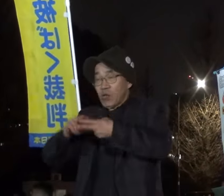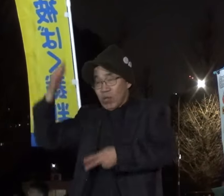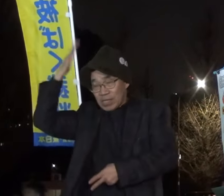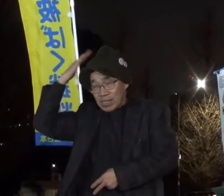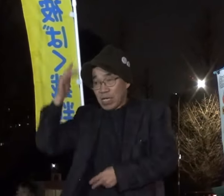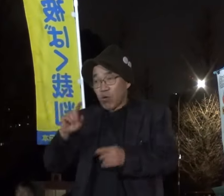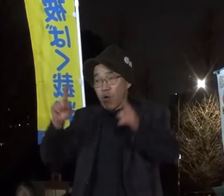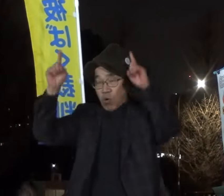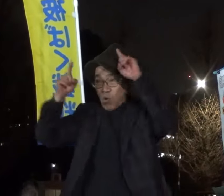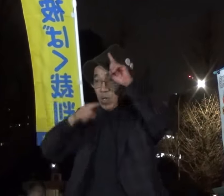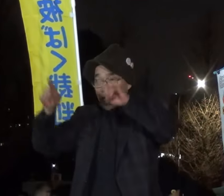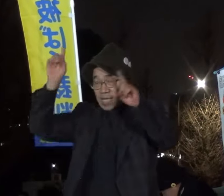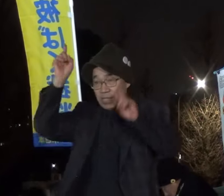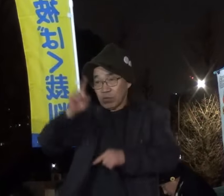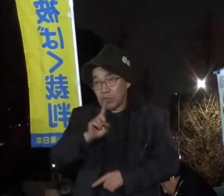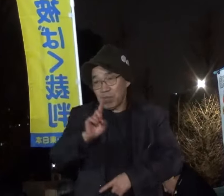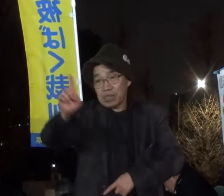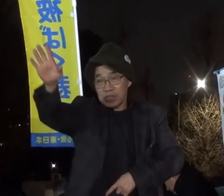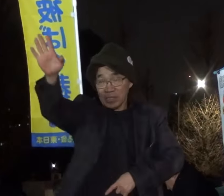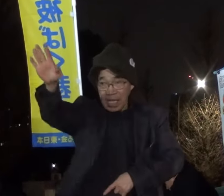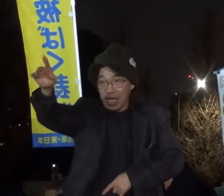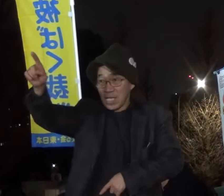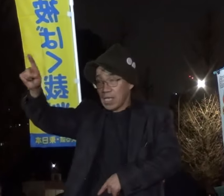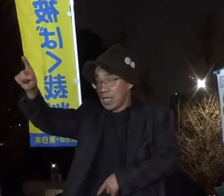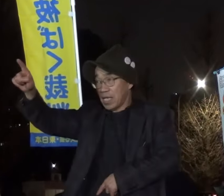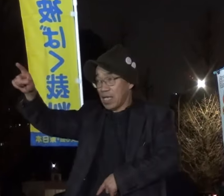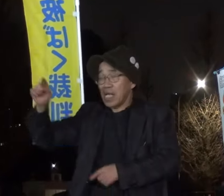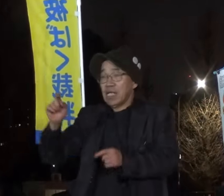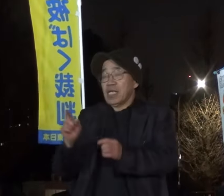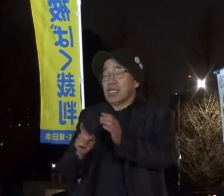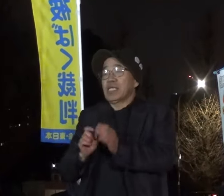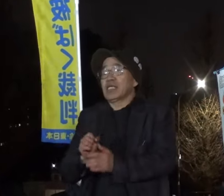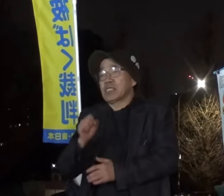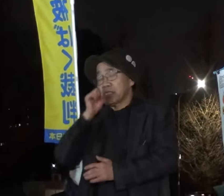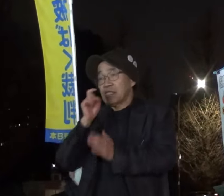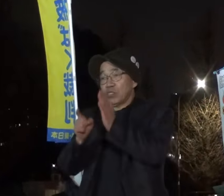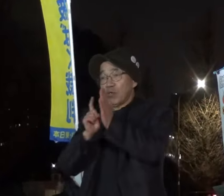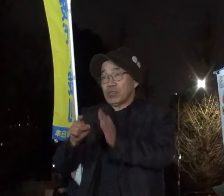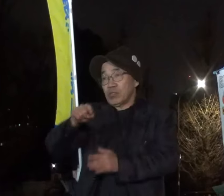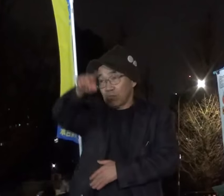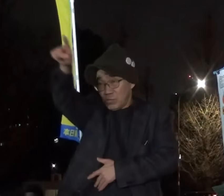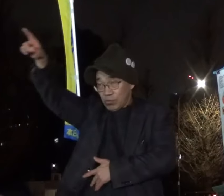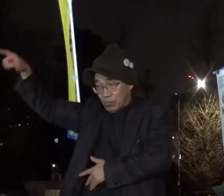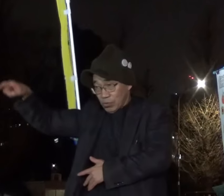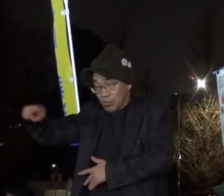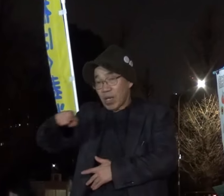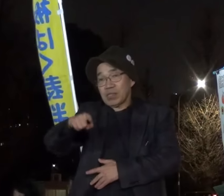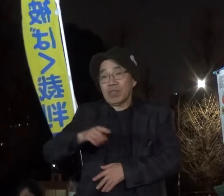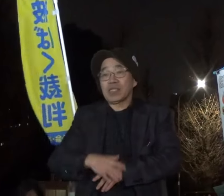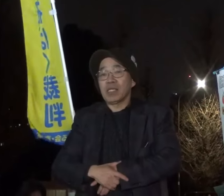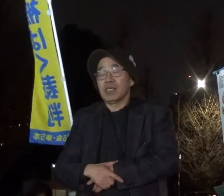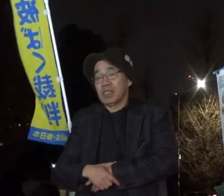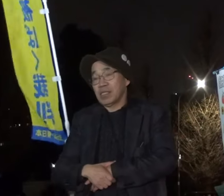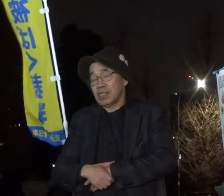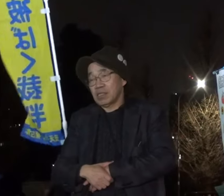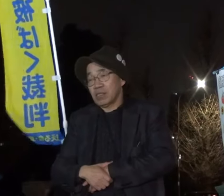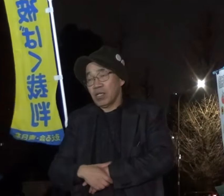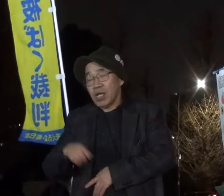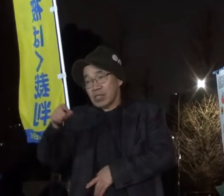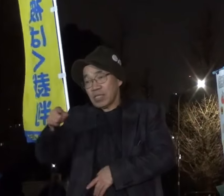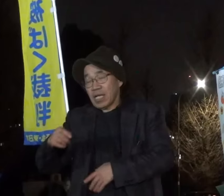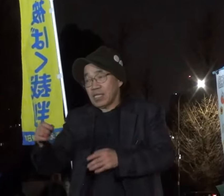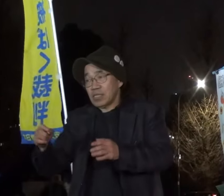で命を守りましょう、原発はいりません、そういう戦争を反対しましょう、そ